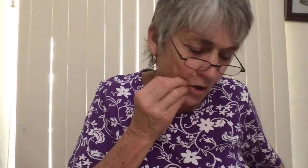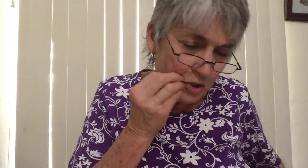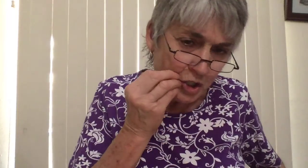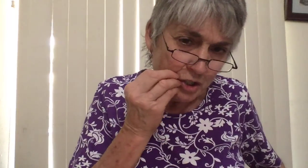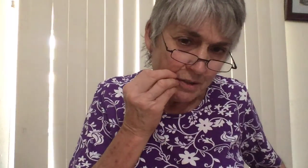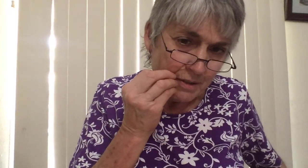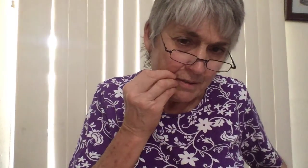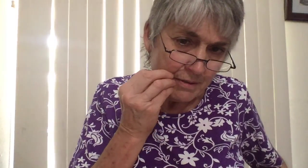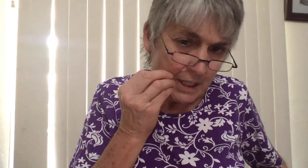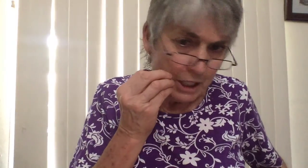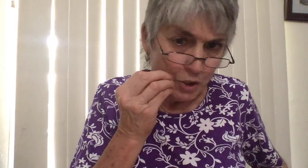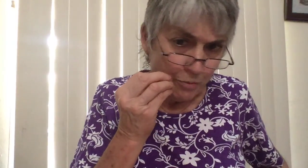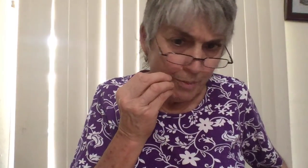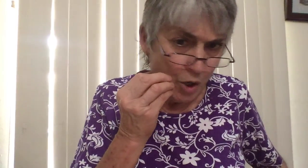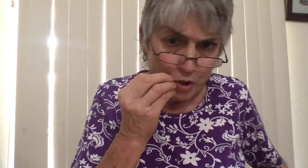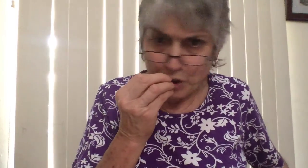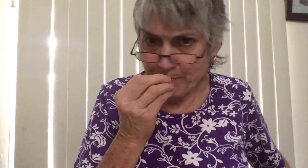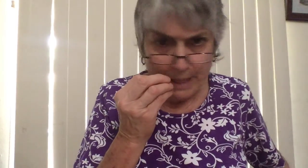Mange. Il ne mange pas.